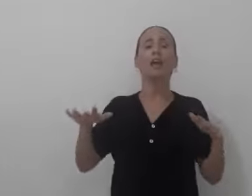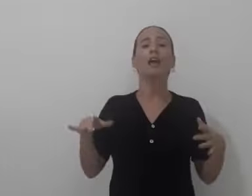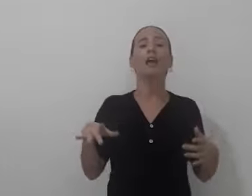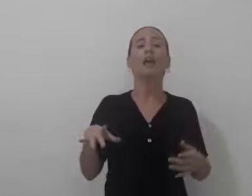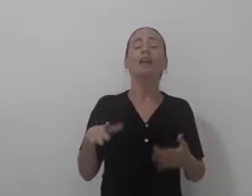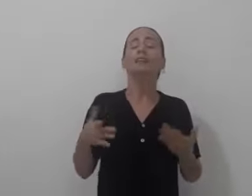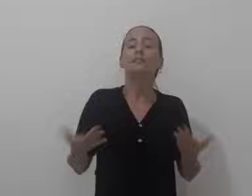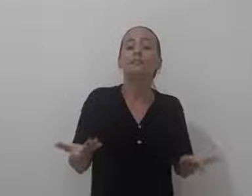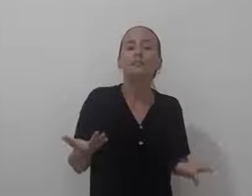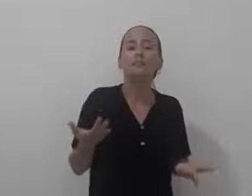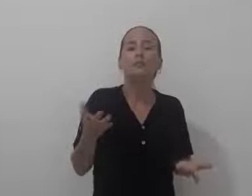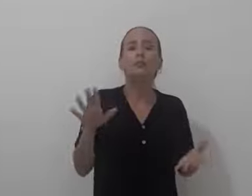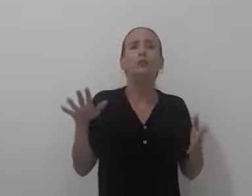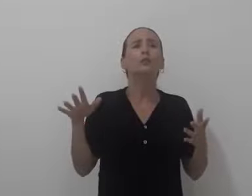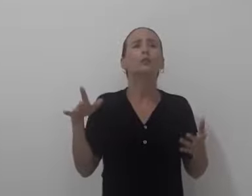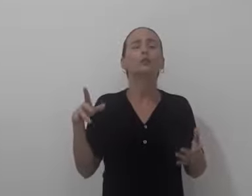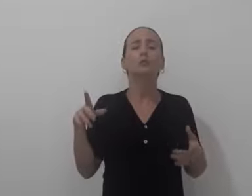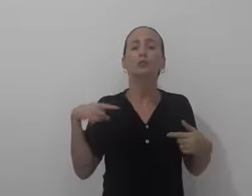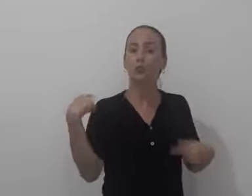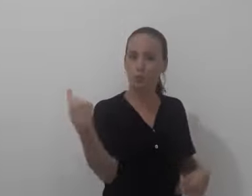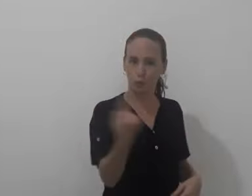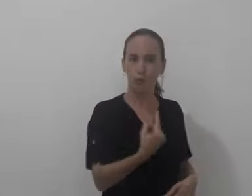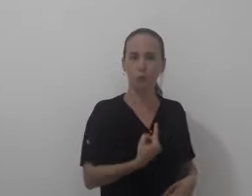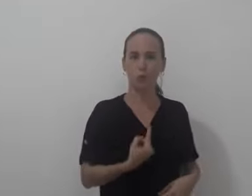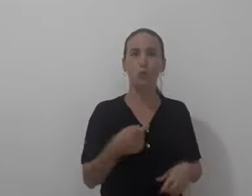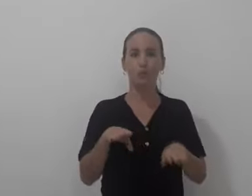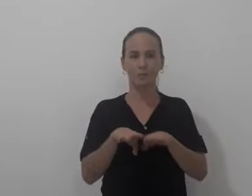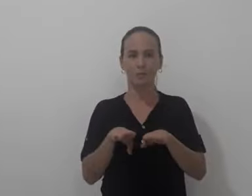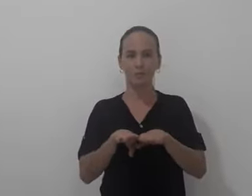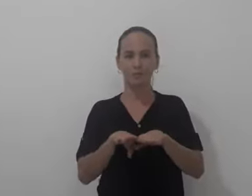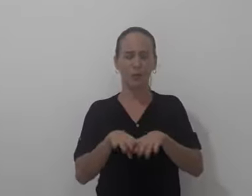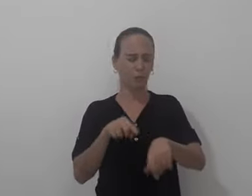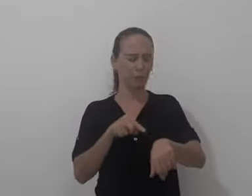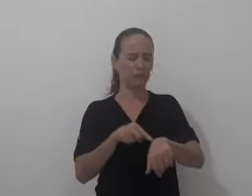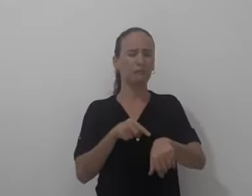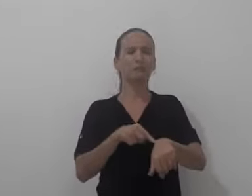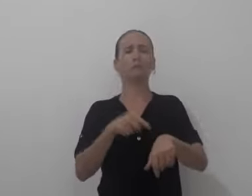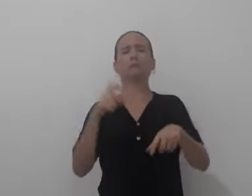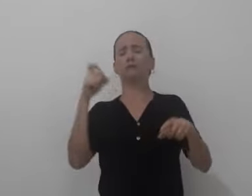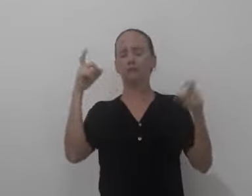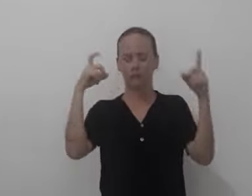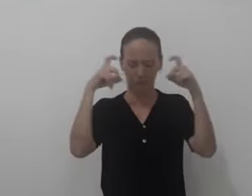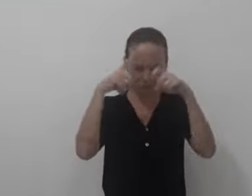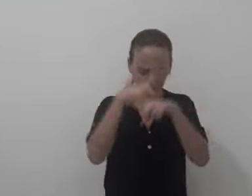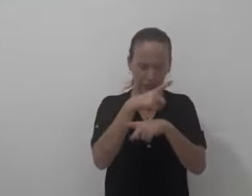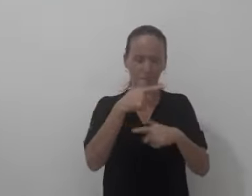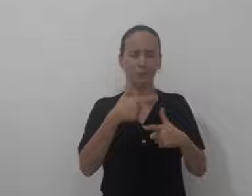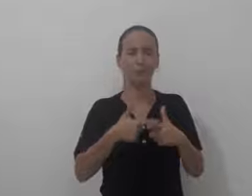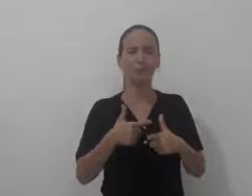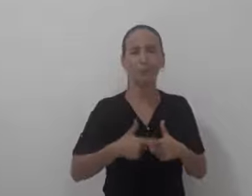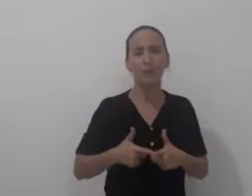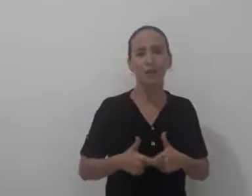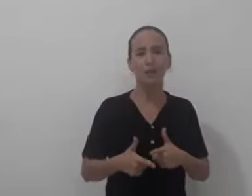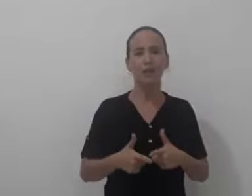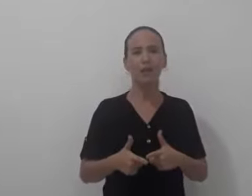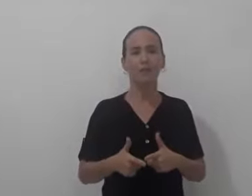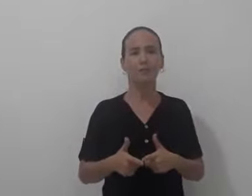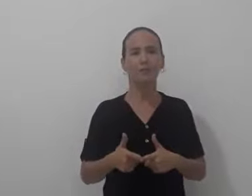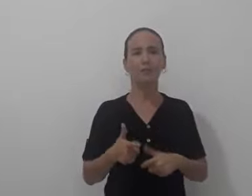que trazer à memória que obedecer ao Senhor, mesmo em tempos difíceis, é uma bênção.